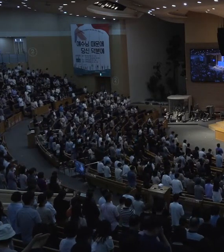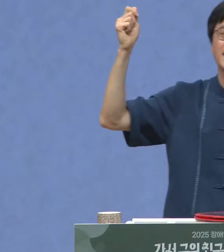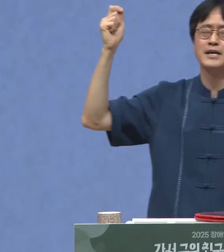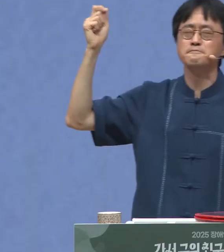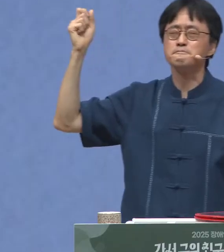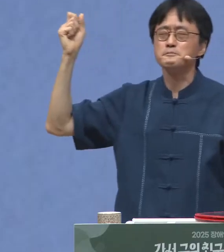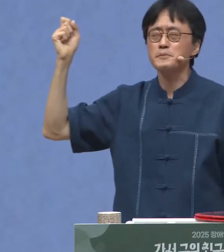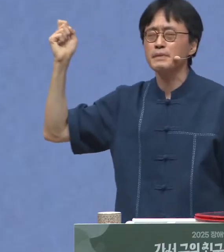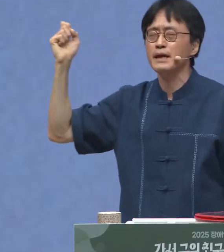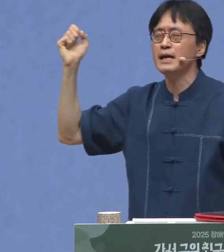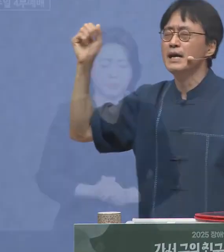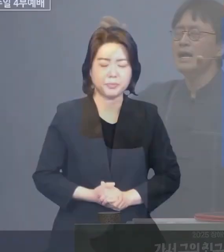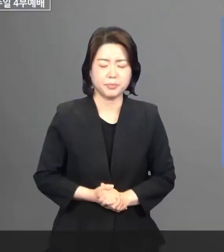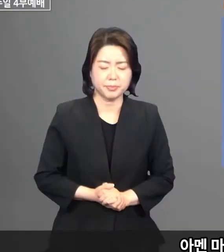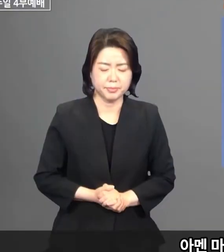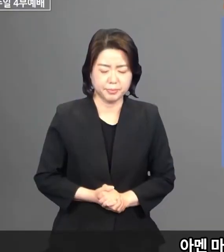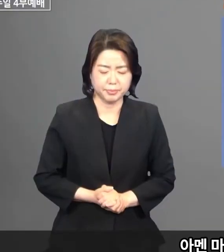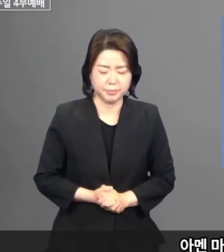감사합니다.